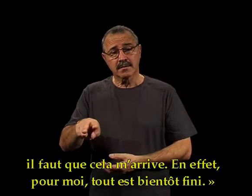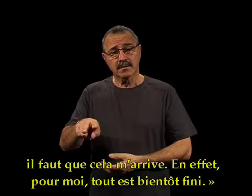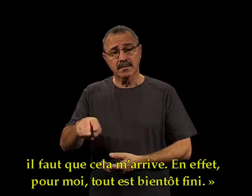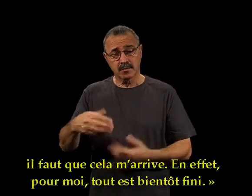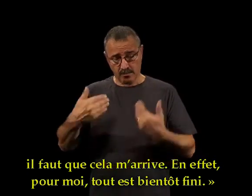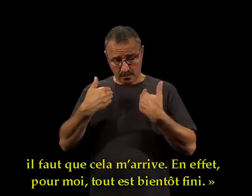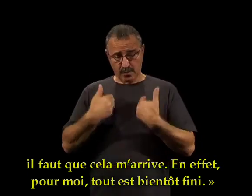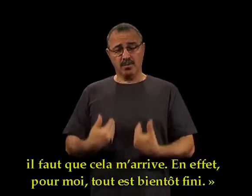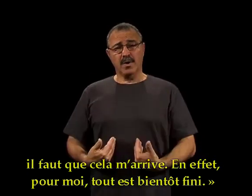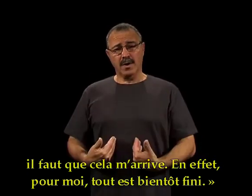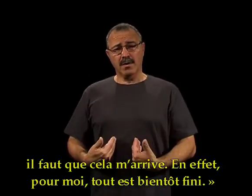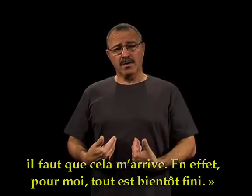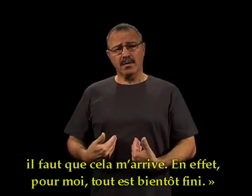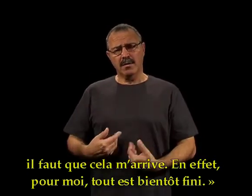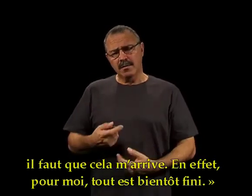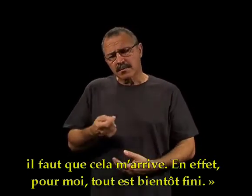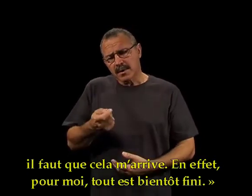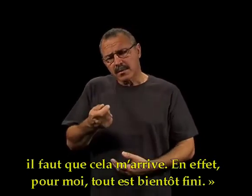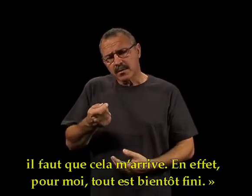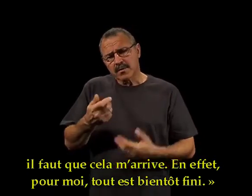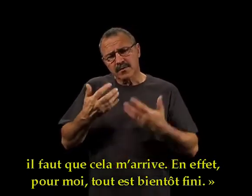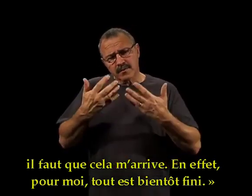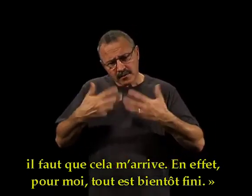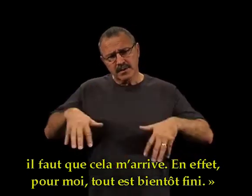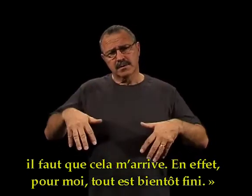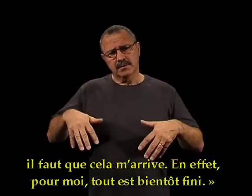En effet, pour moi, tout est bientôt fini.